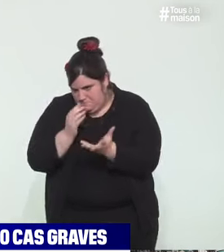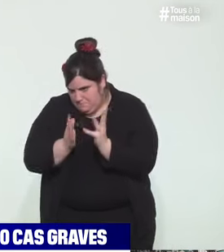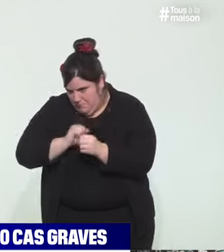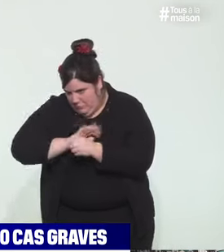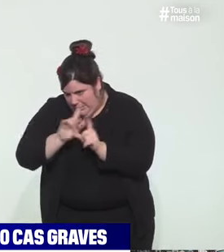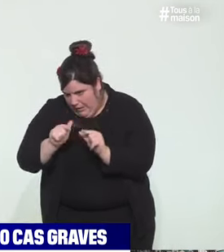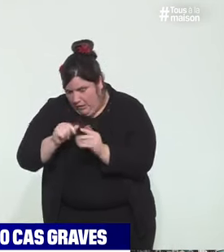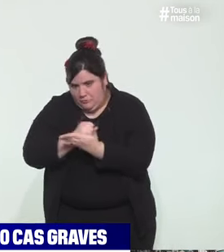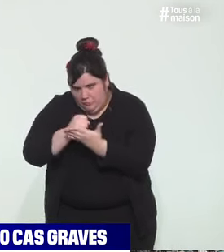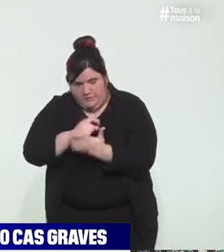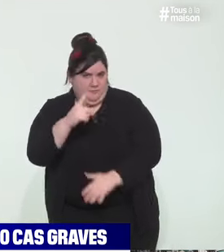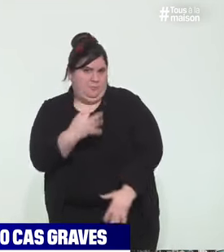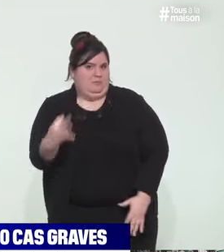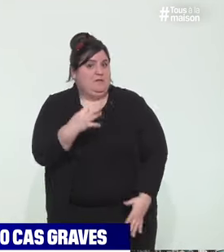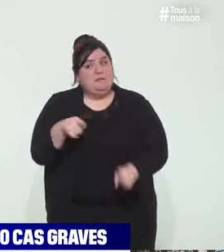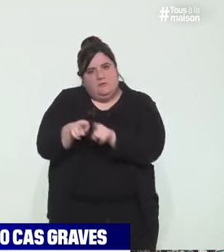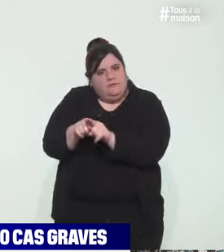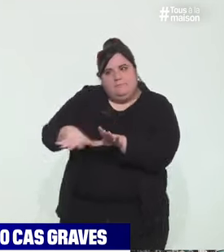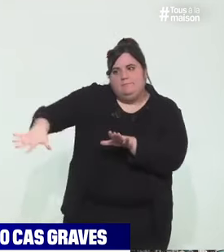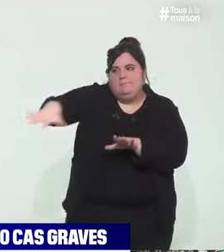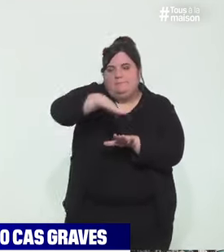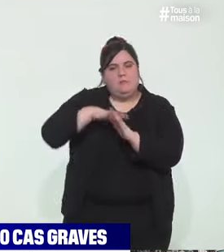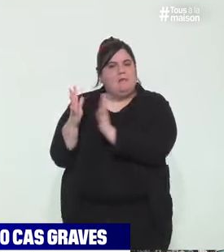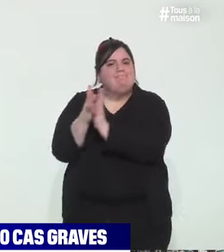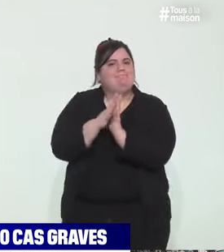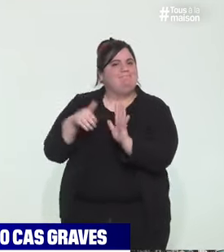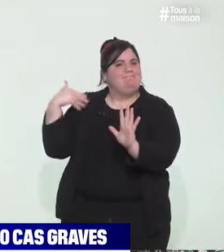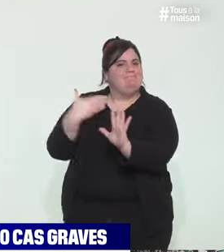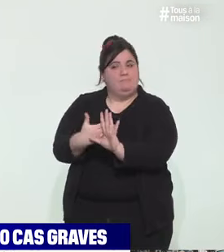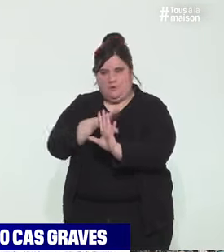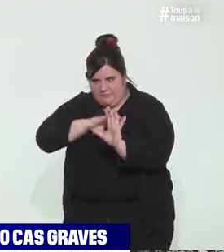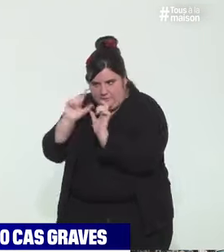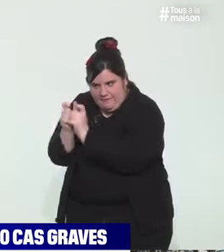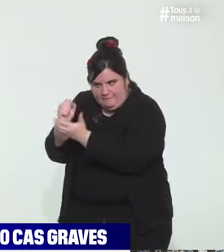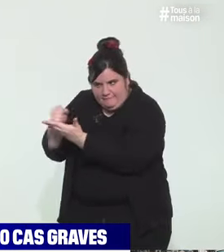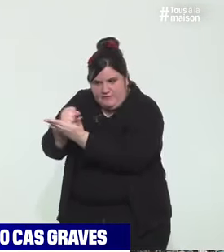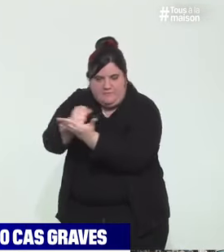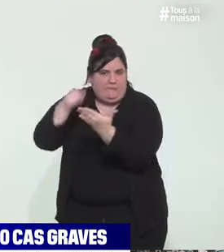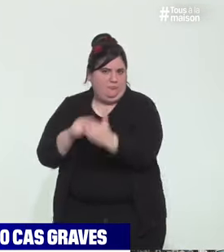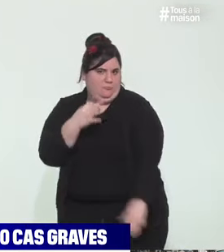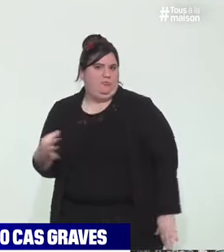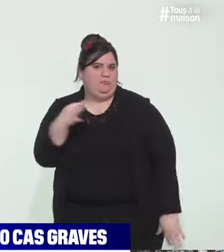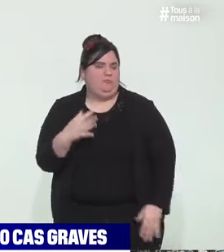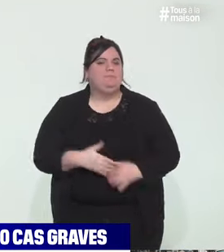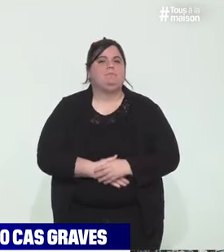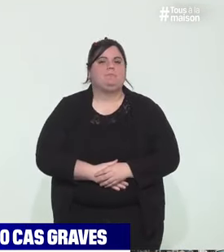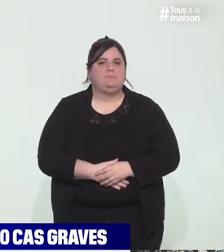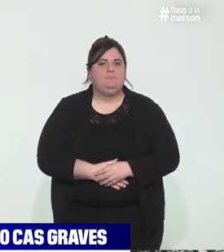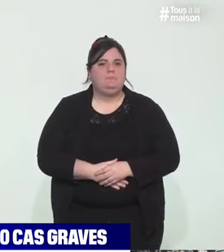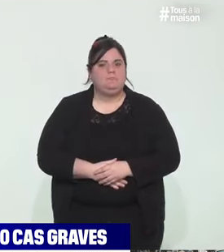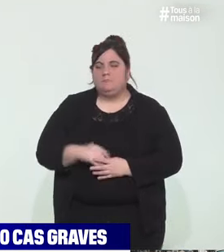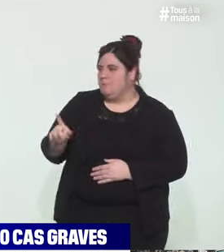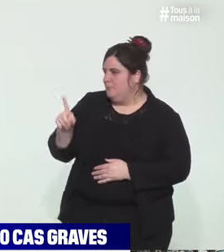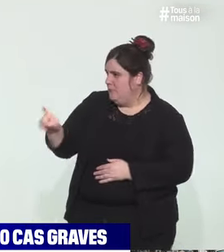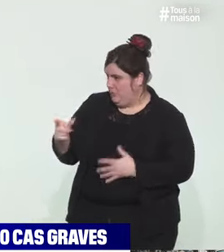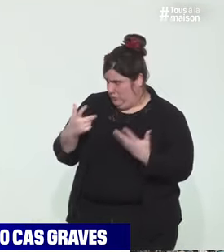contacts. Donc nous avons les mêmes réponses en termes de santé publique. Une question pour France Info. Pouvez-vous confirmer que 700 000 tests seront